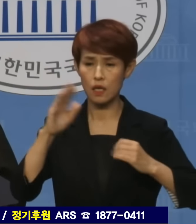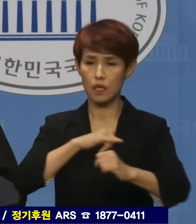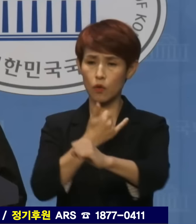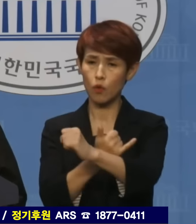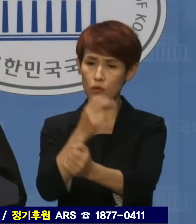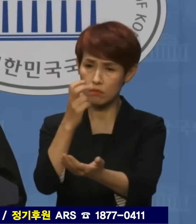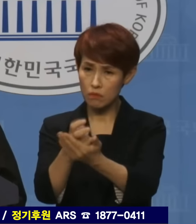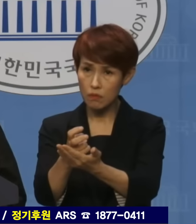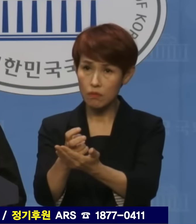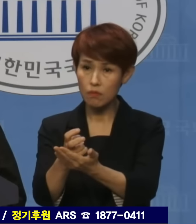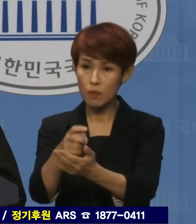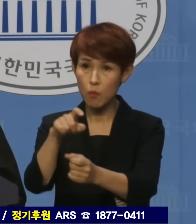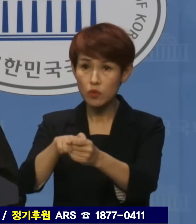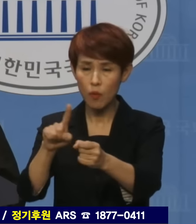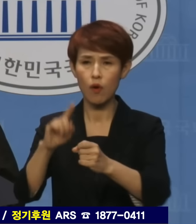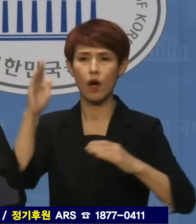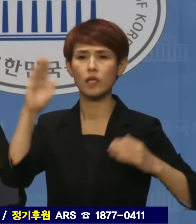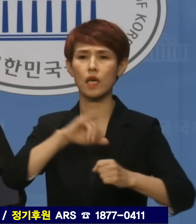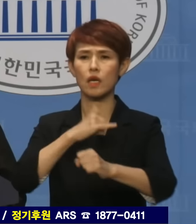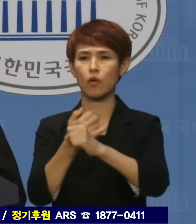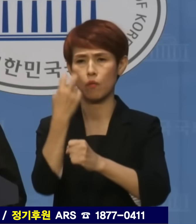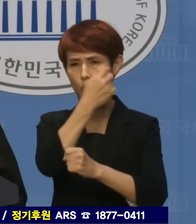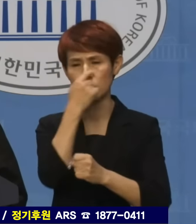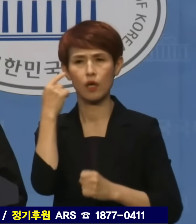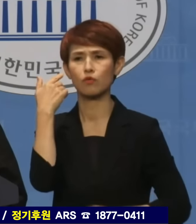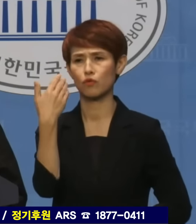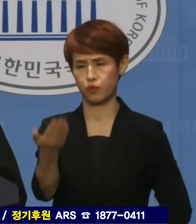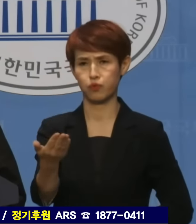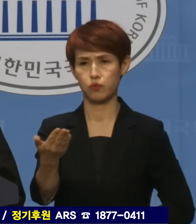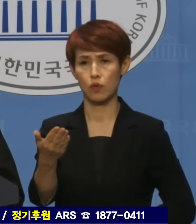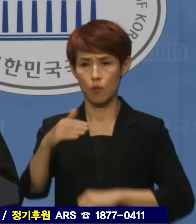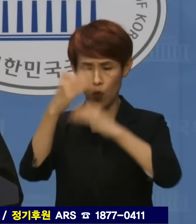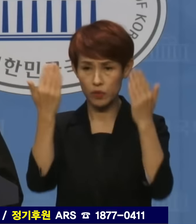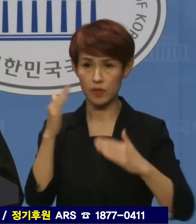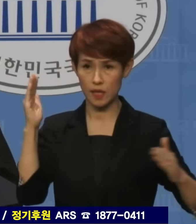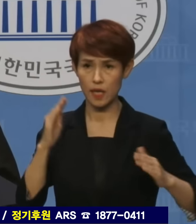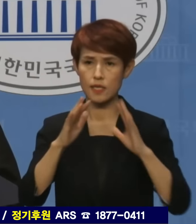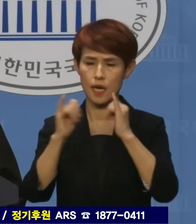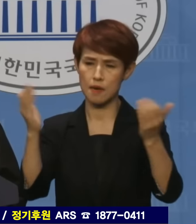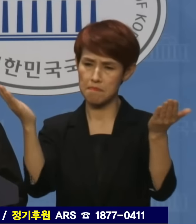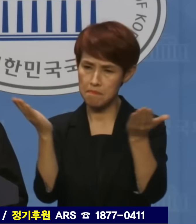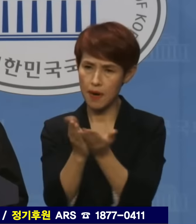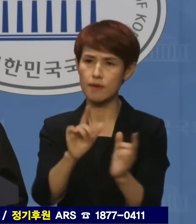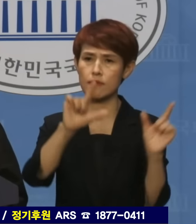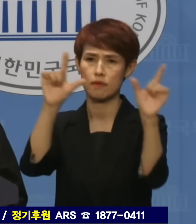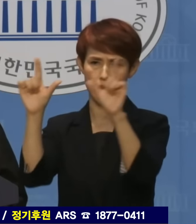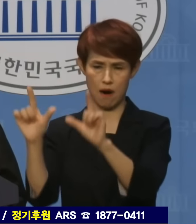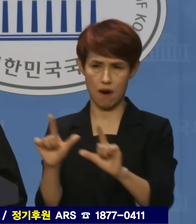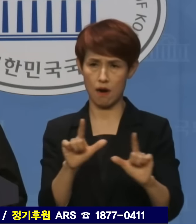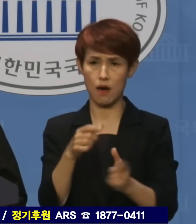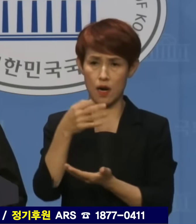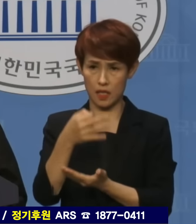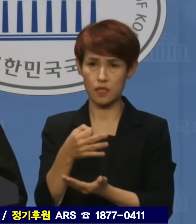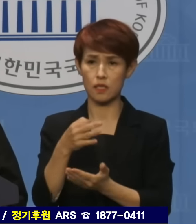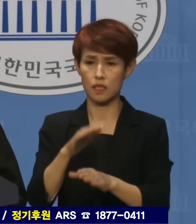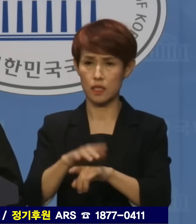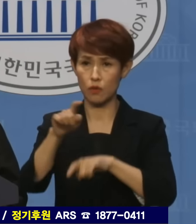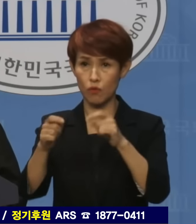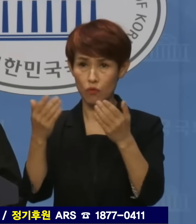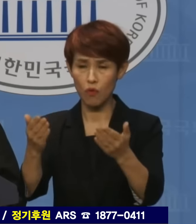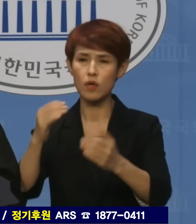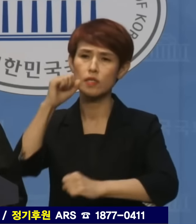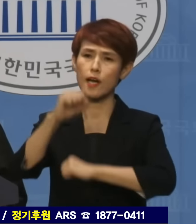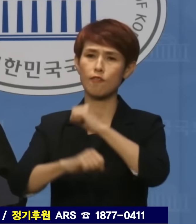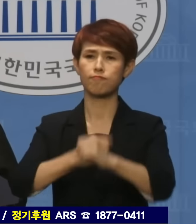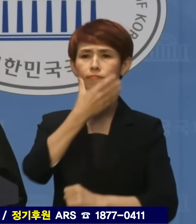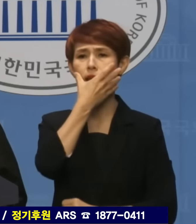학생인권조례의 목적은 학생의 인권을 보장함으로써 모든 학생이 인간으로서의 존엄과 가치를 실현하며